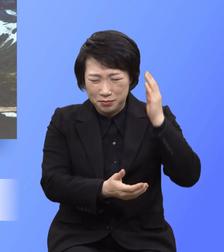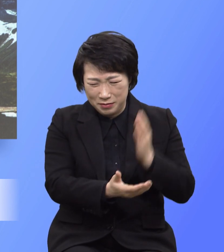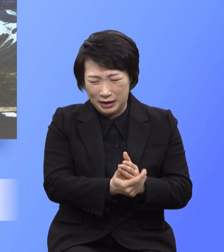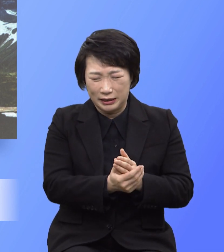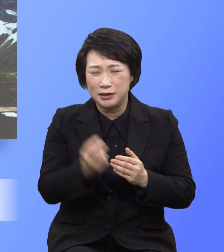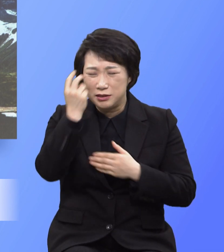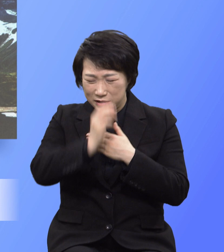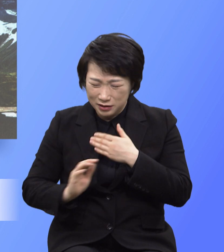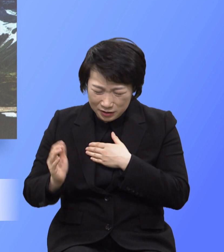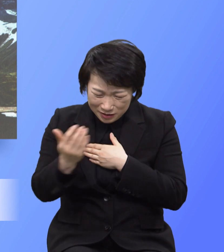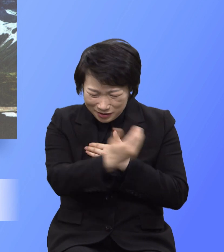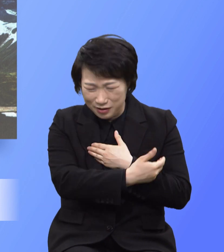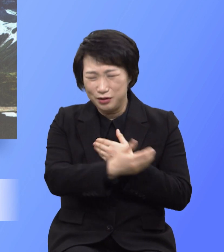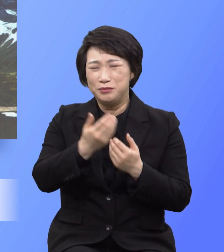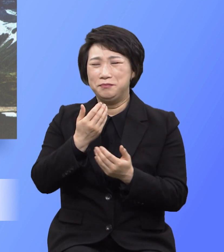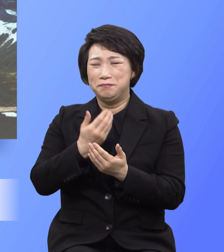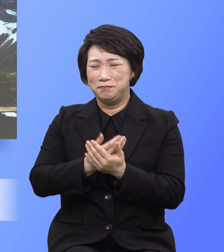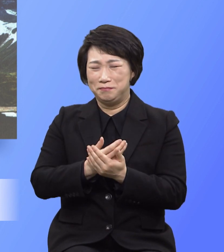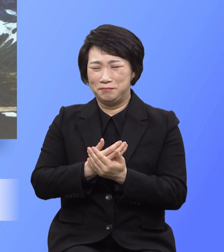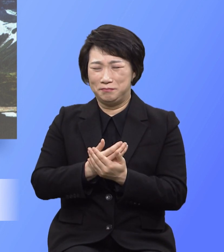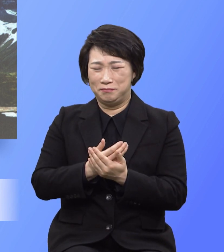못하도록 지켜주시옵소서.